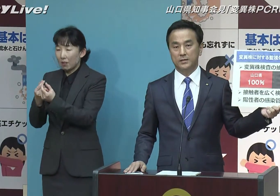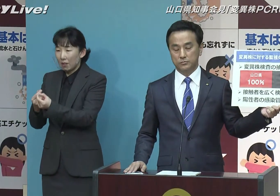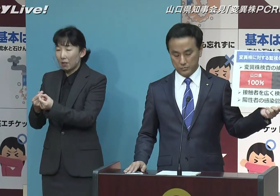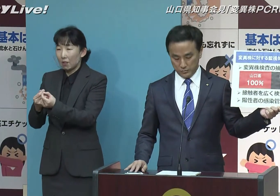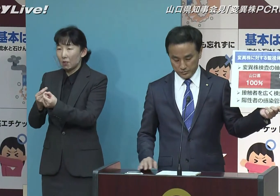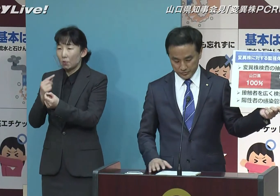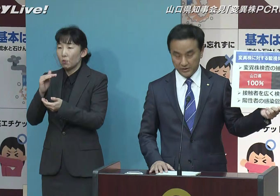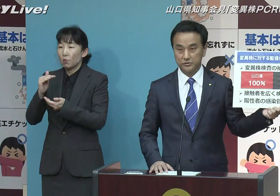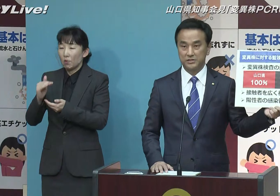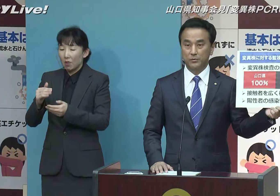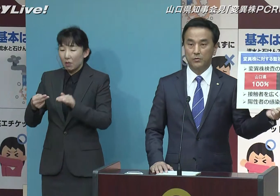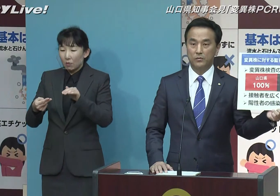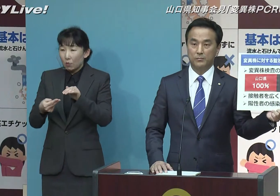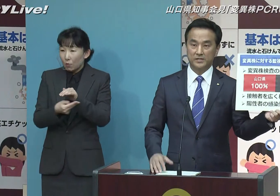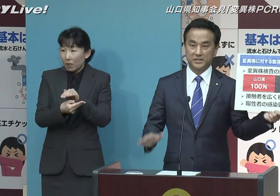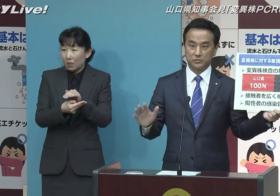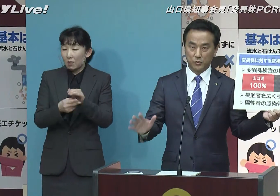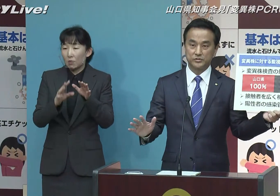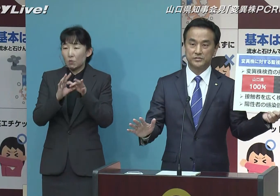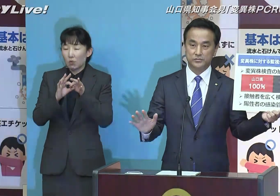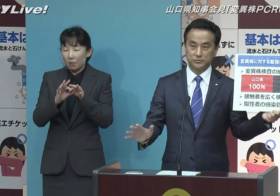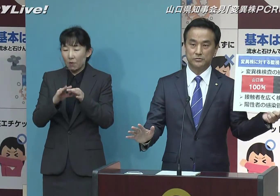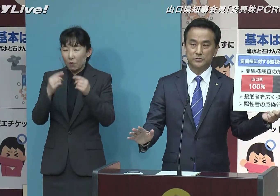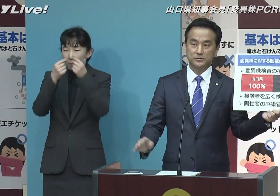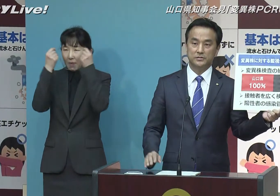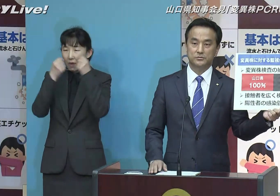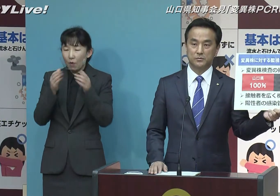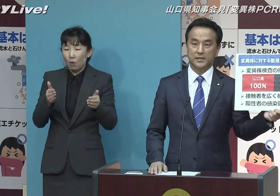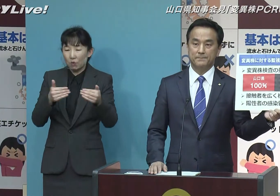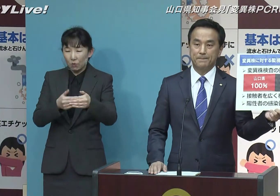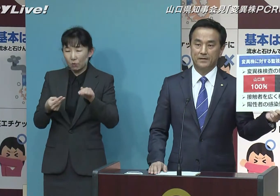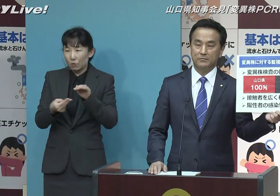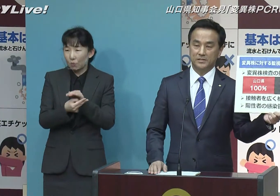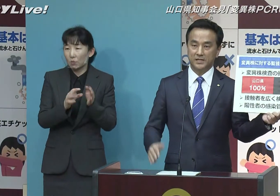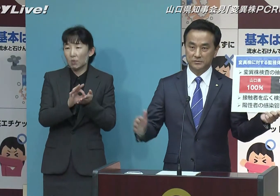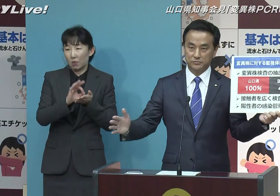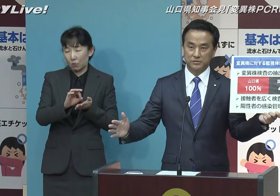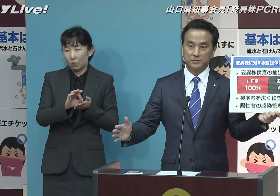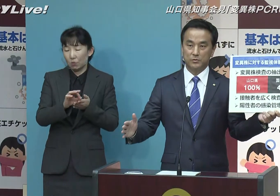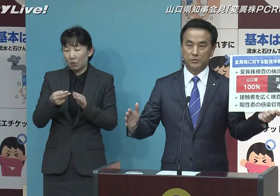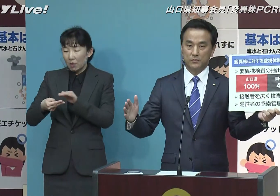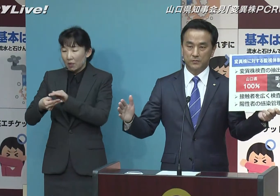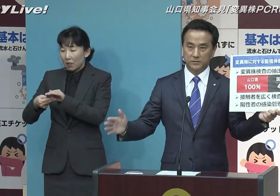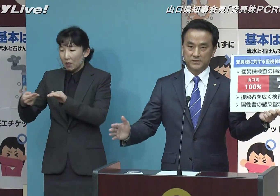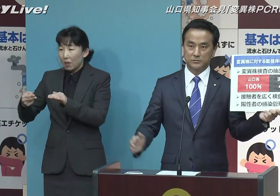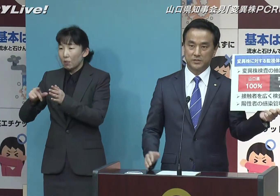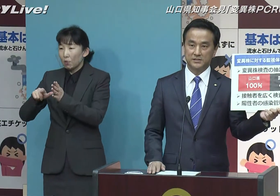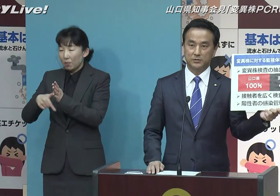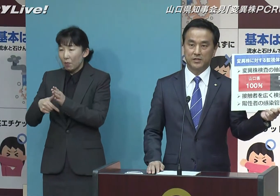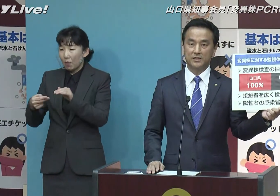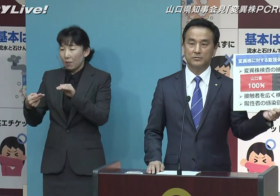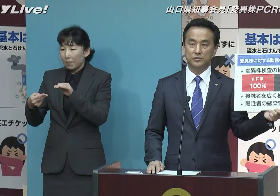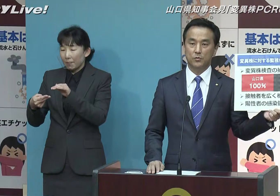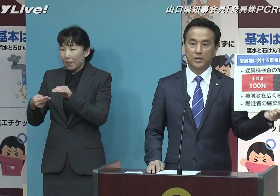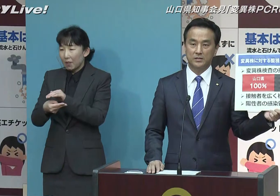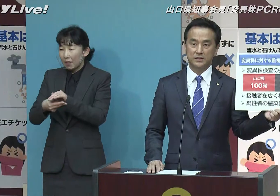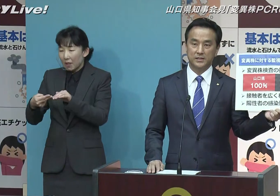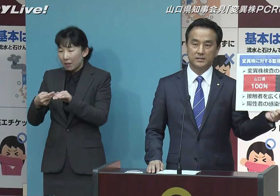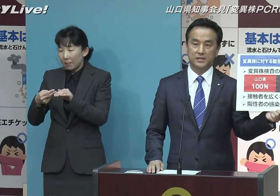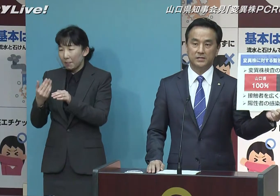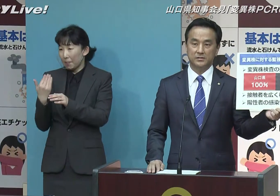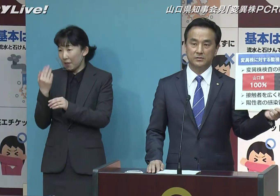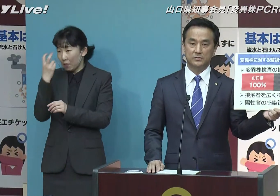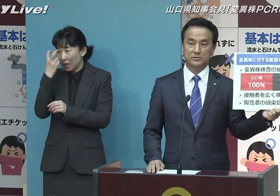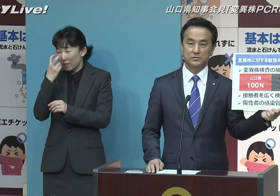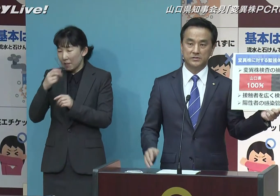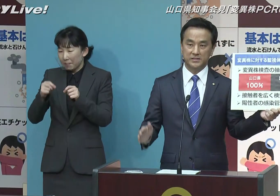は入院についても、しっかりと個室にするですとか、あるいは退院するときにもしっかりと検査を厳格に行って